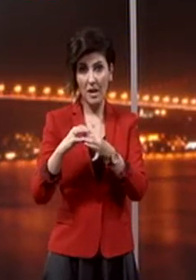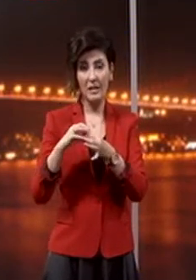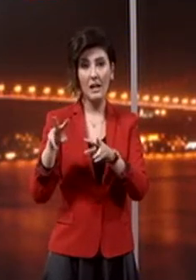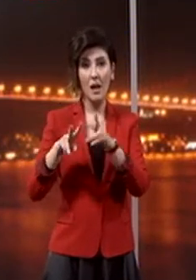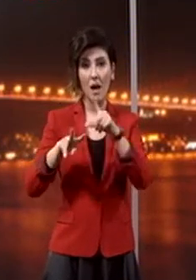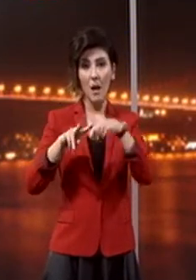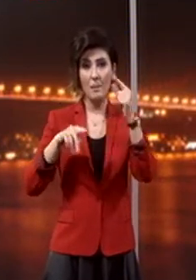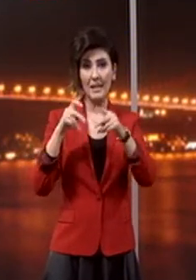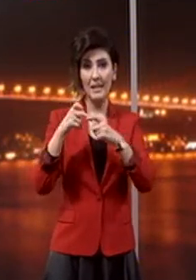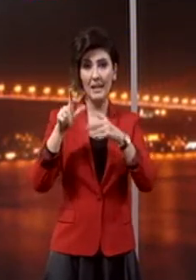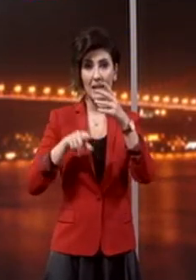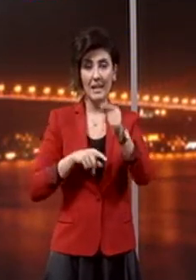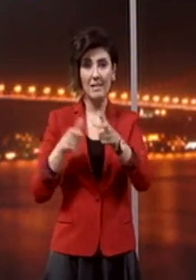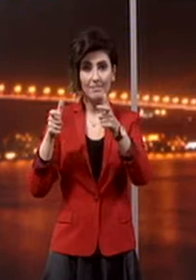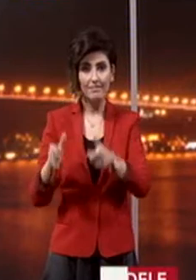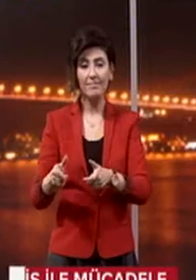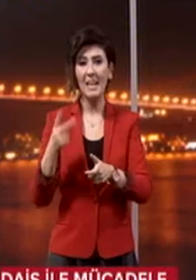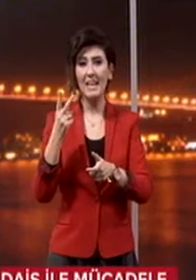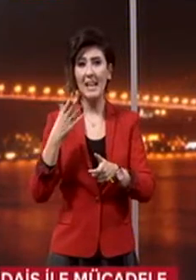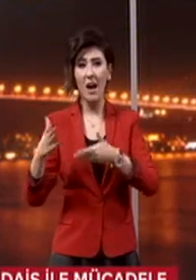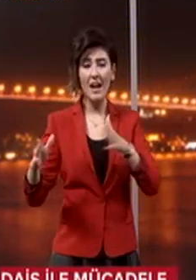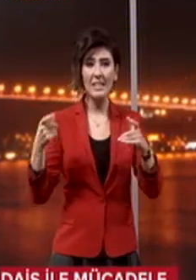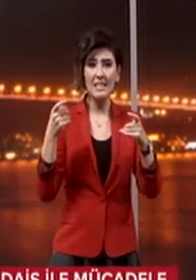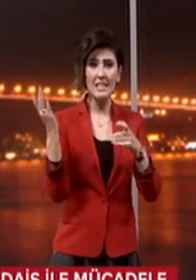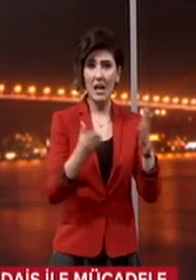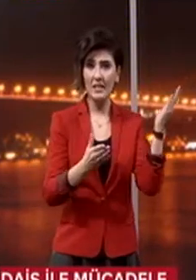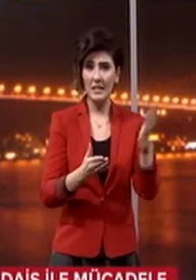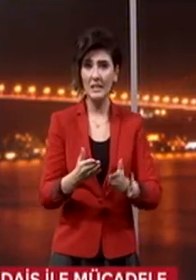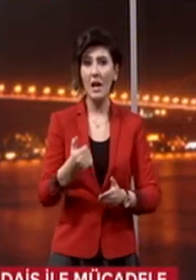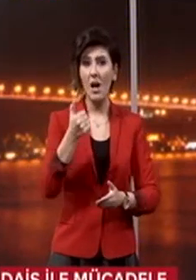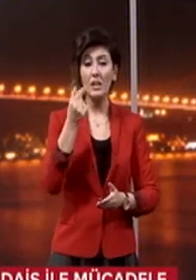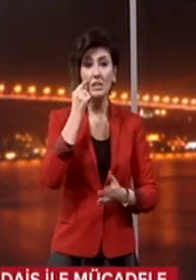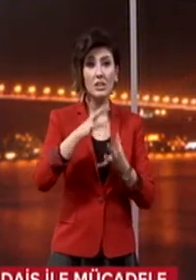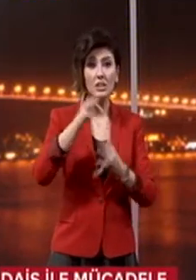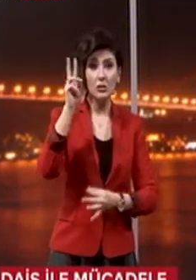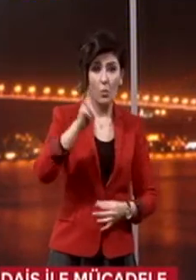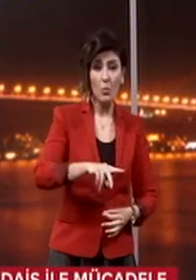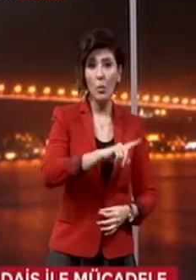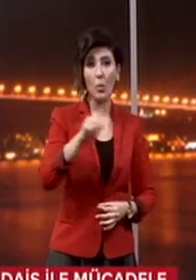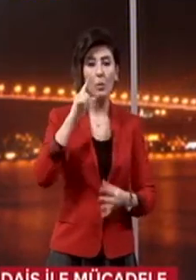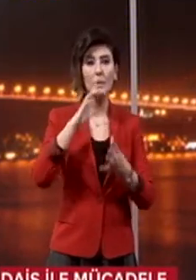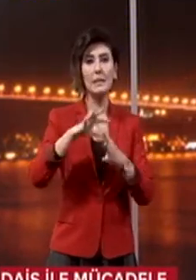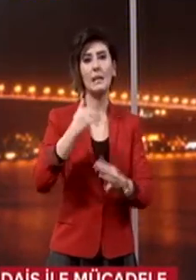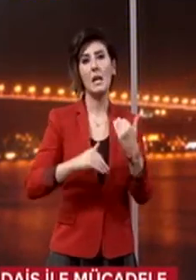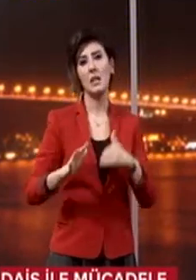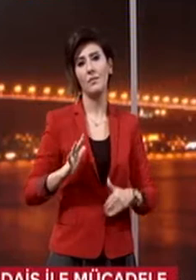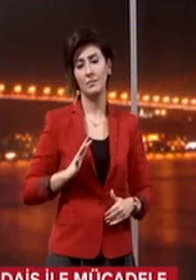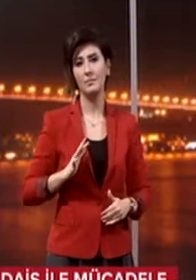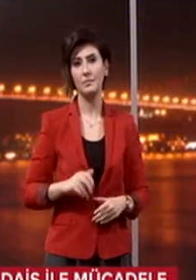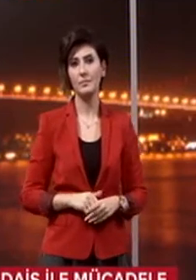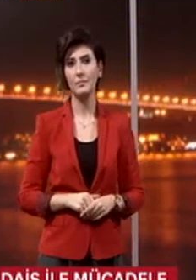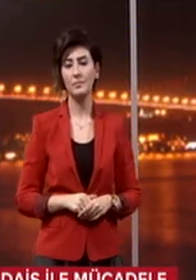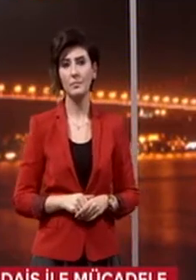Amirli kasabasında meydana gelen iki ayrı saldırıda 6 kişi öldü, 10 kişi